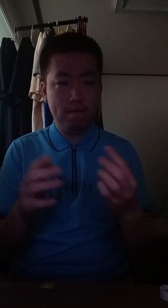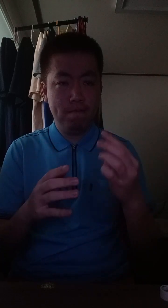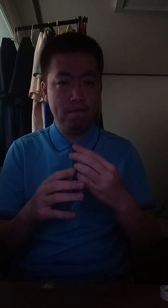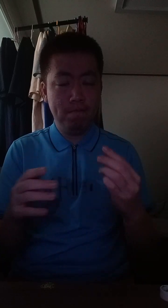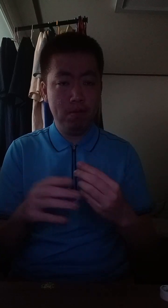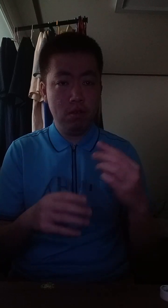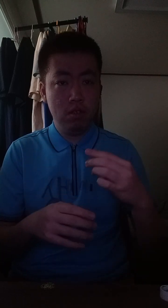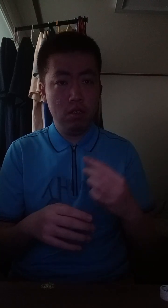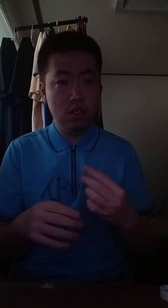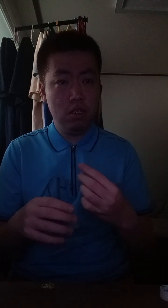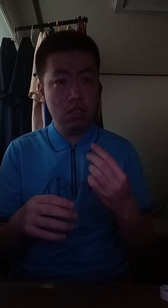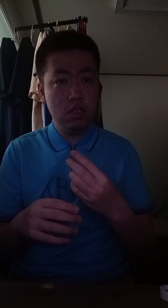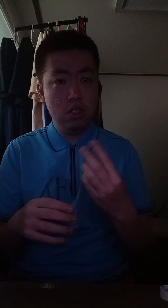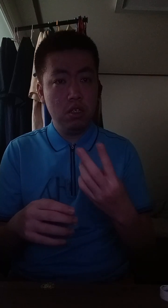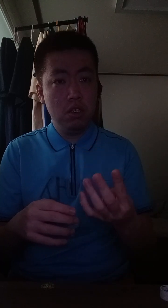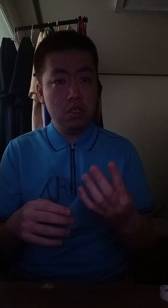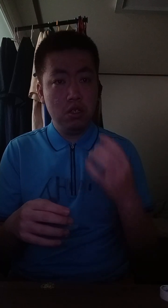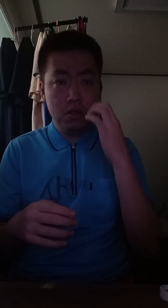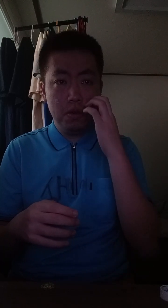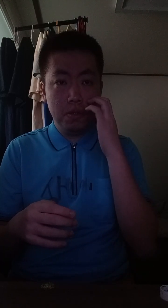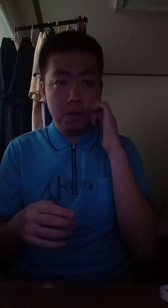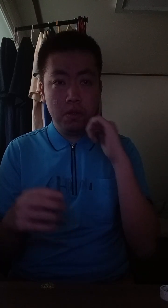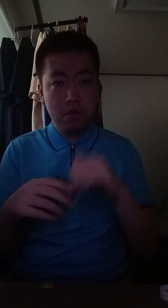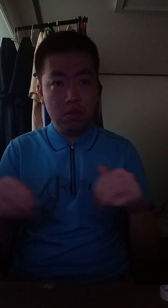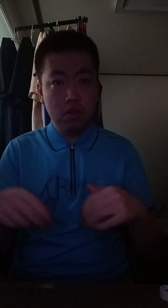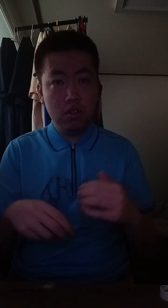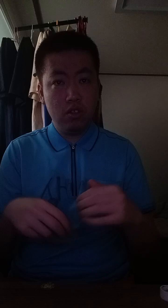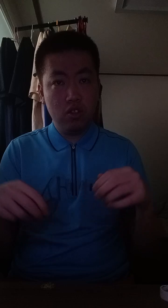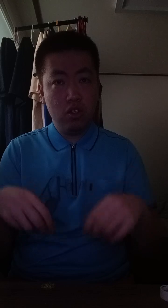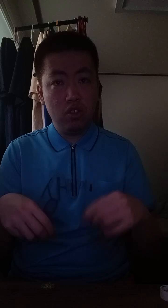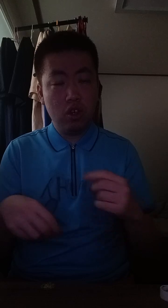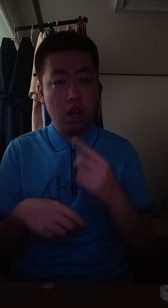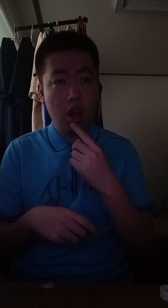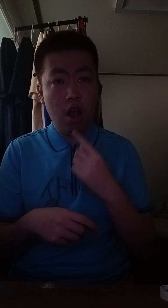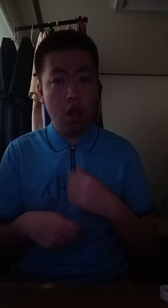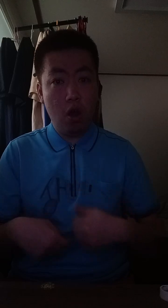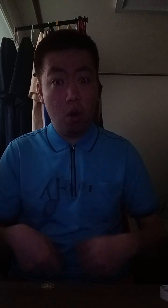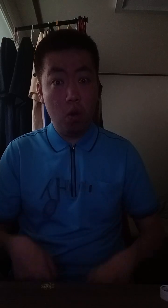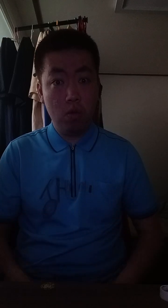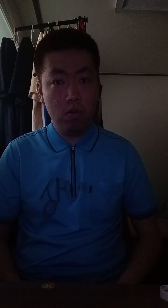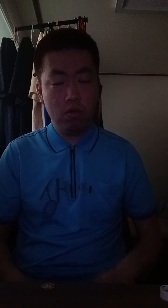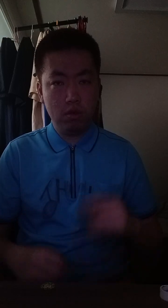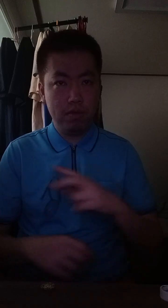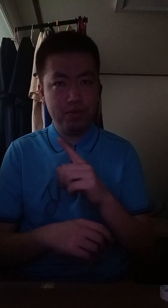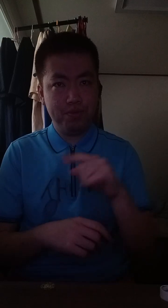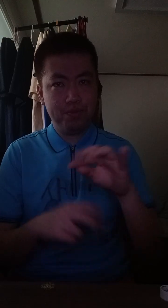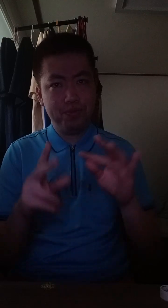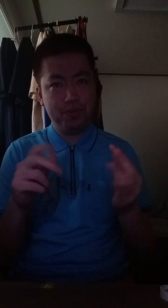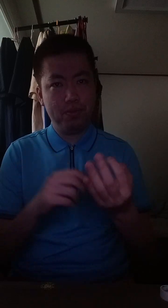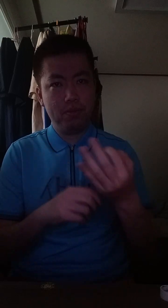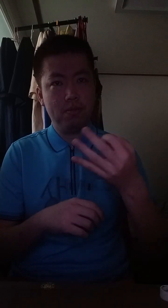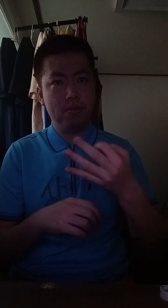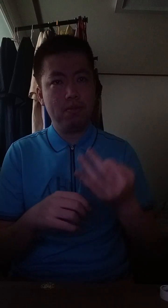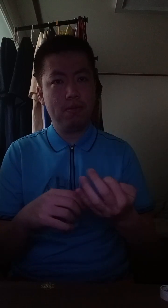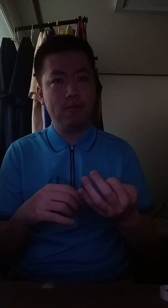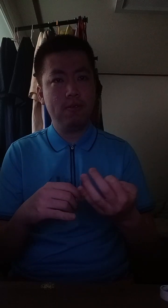승강장 틈이 24cm로 성인 발도 쑥 빠질 정도입니다. 서울 1에서 8호선 중 열차와 승강장